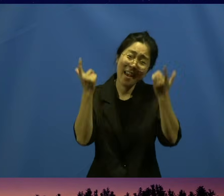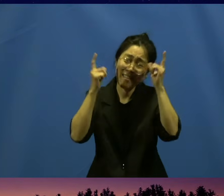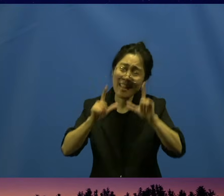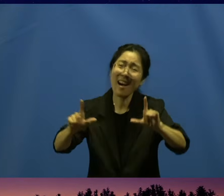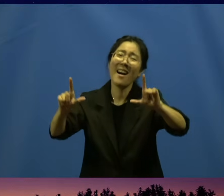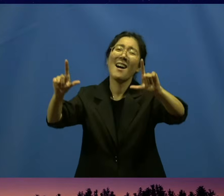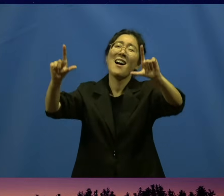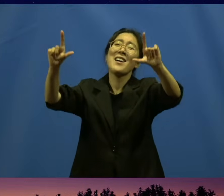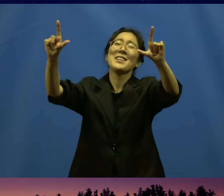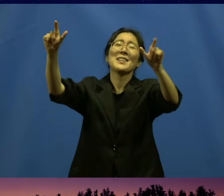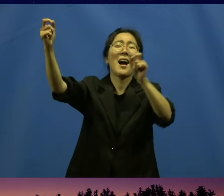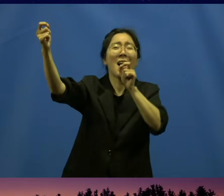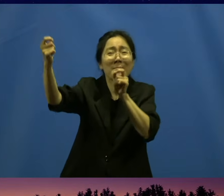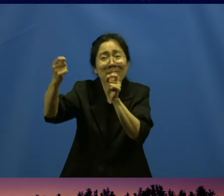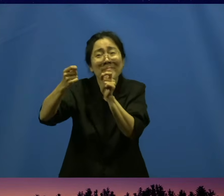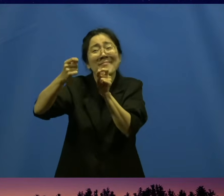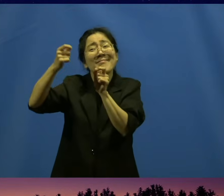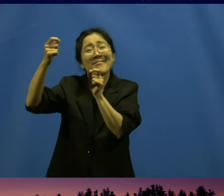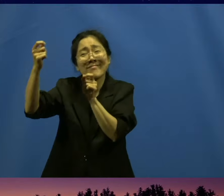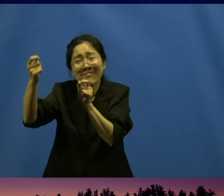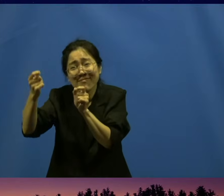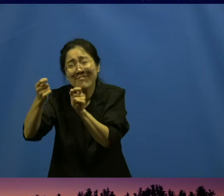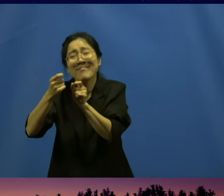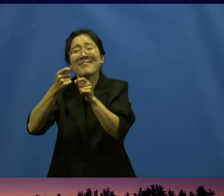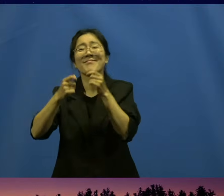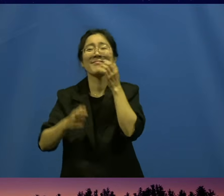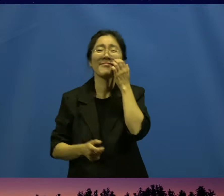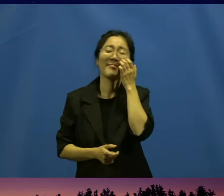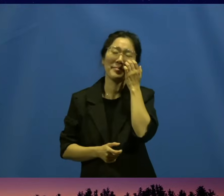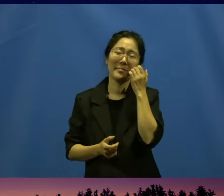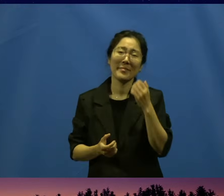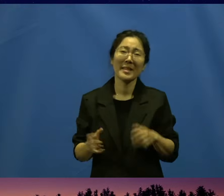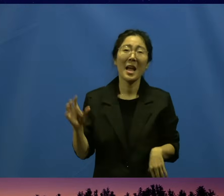주의 나름 멀지 않았네.